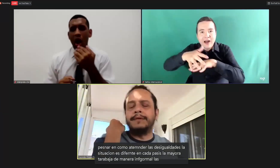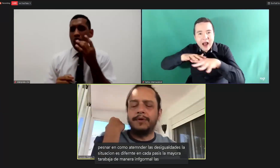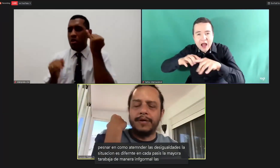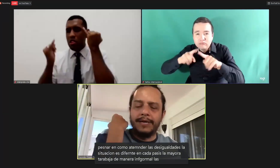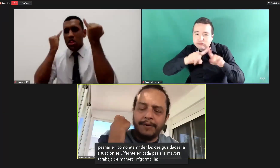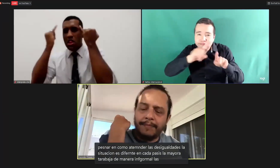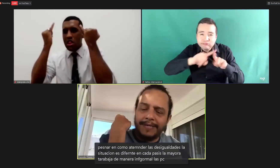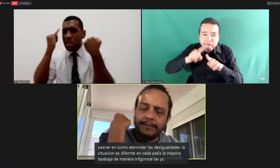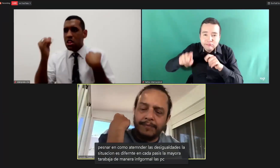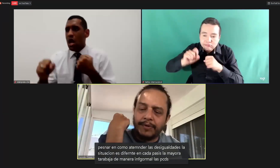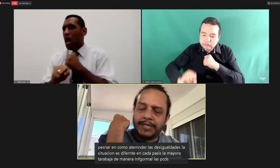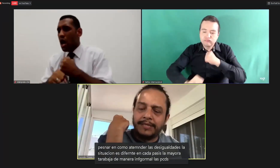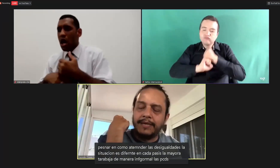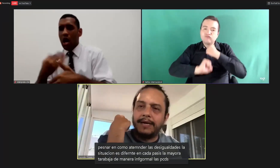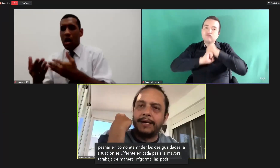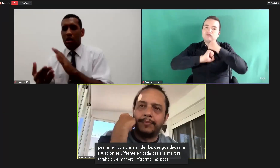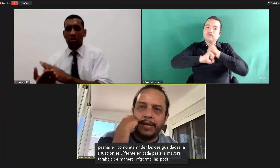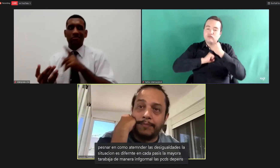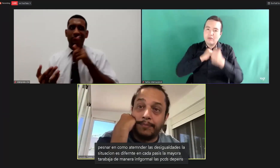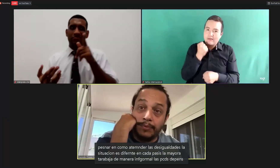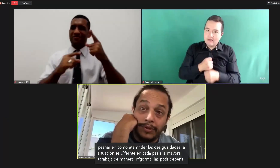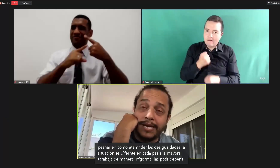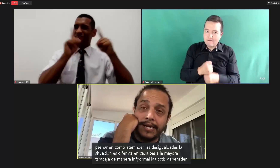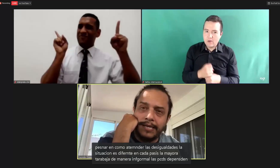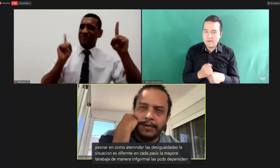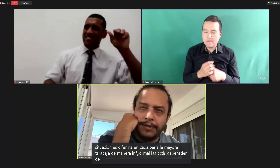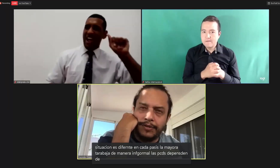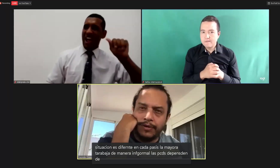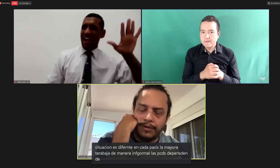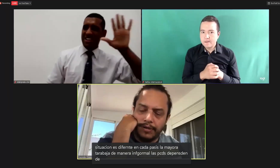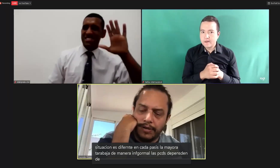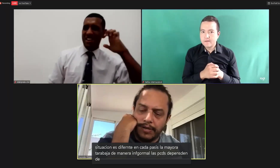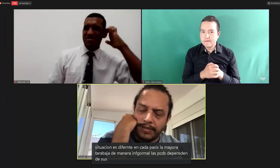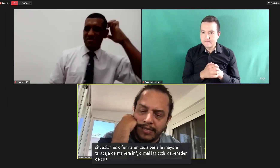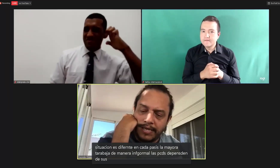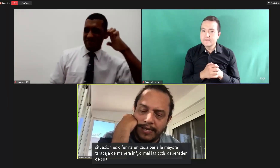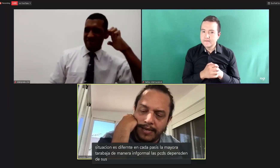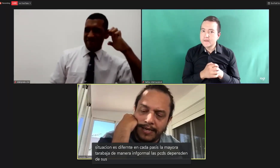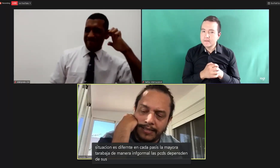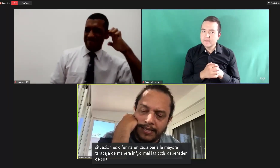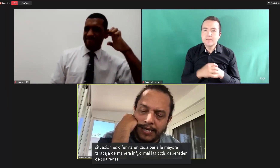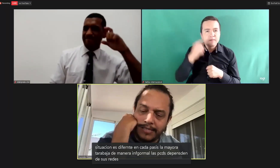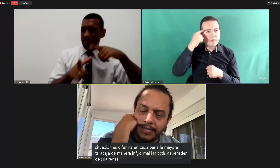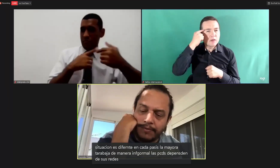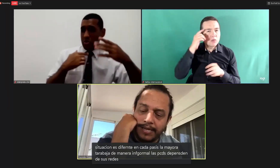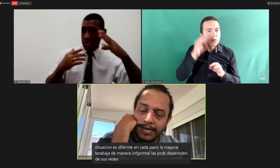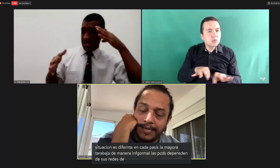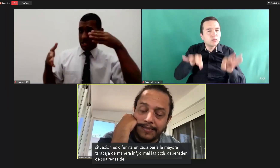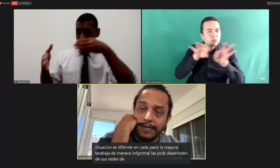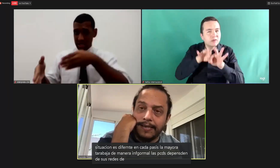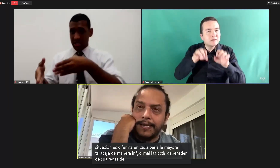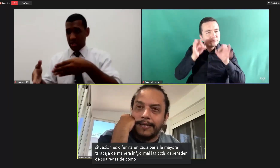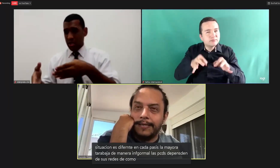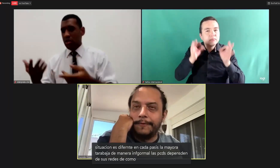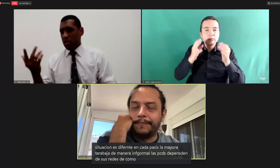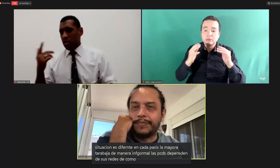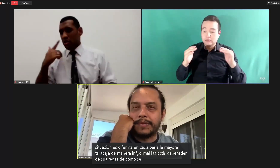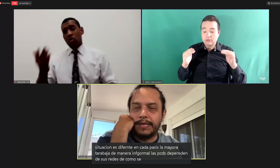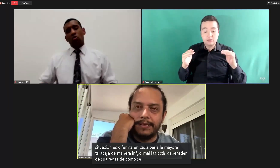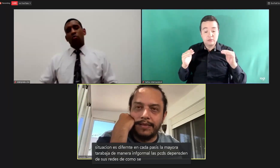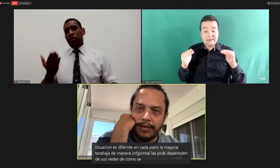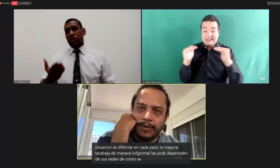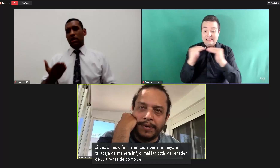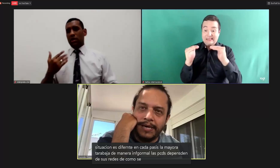Entonces, en términos generales, me parece muy importante apuntar a esta cuestión de atender a las desigualdades